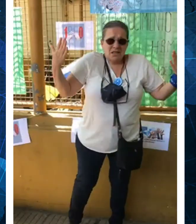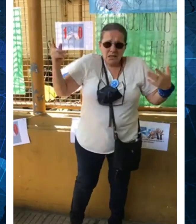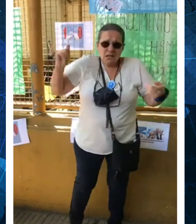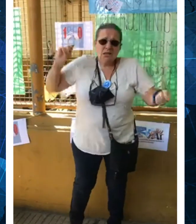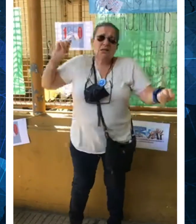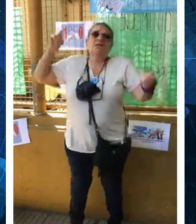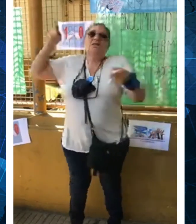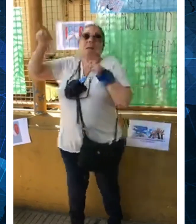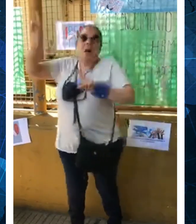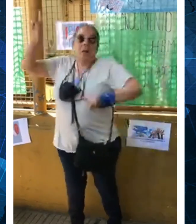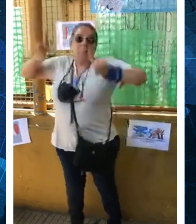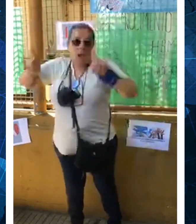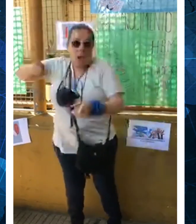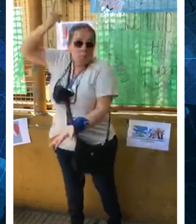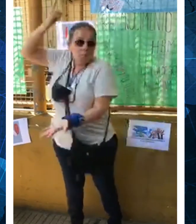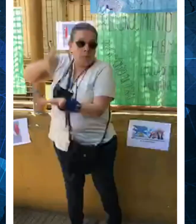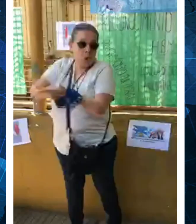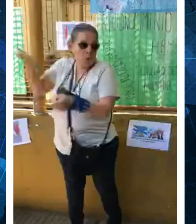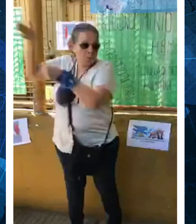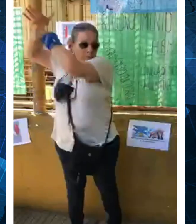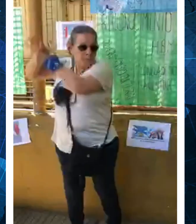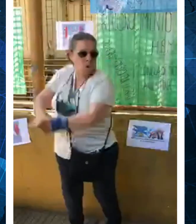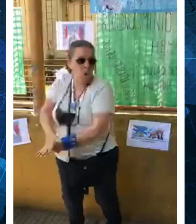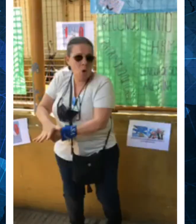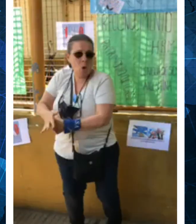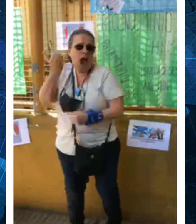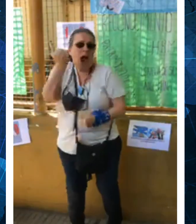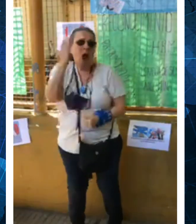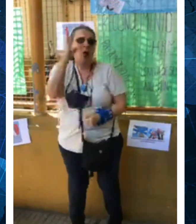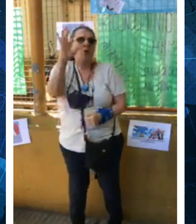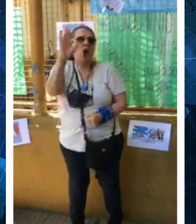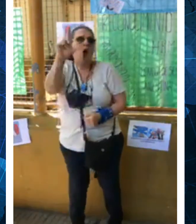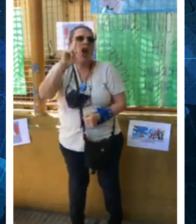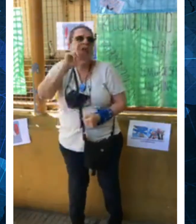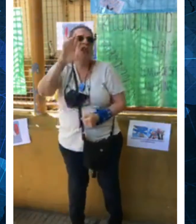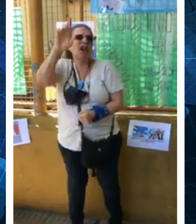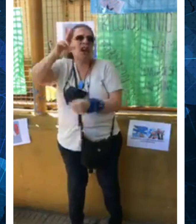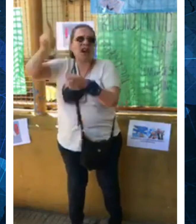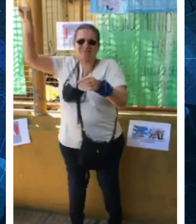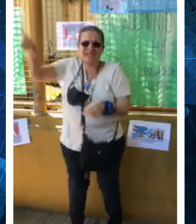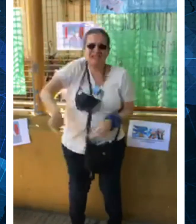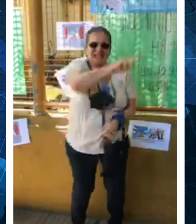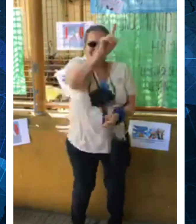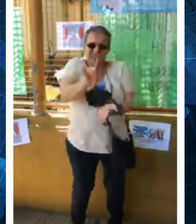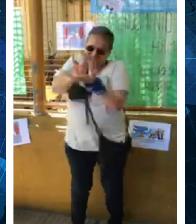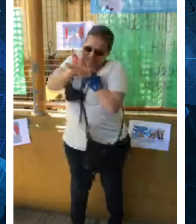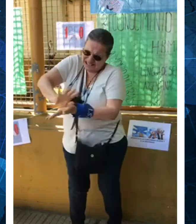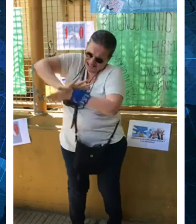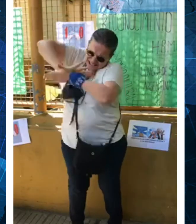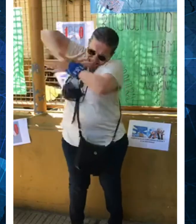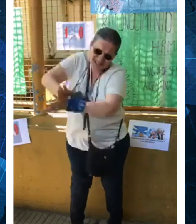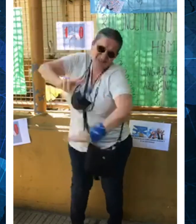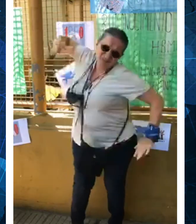personas sordas que aprendían y se educaban hasta ese momento del